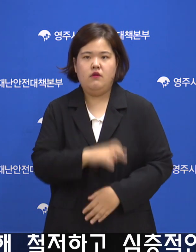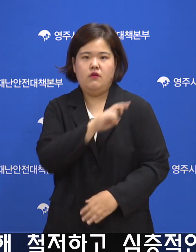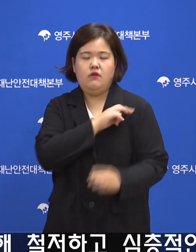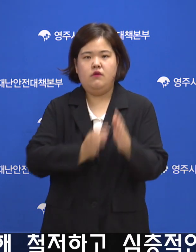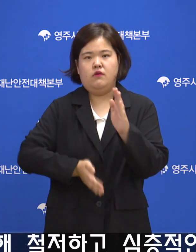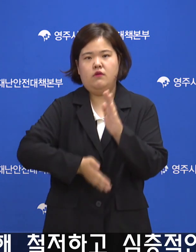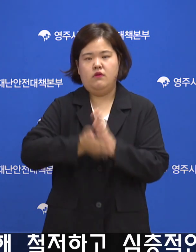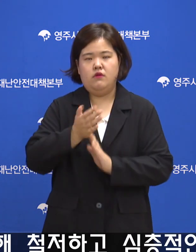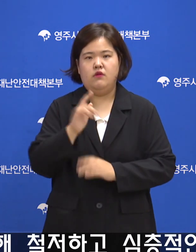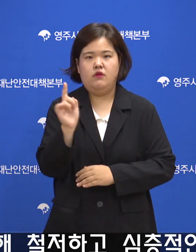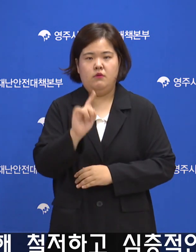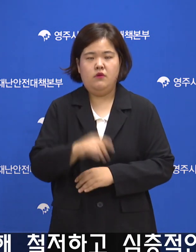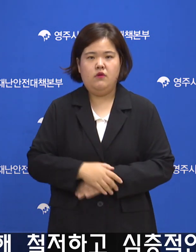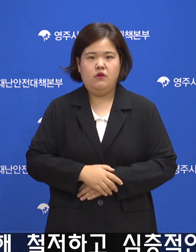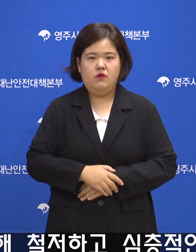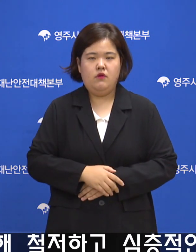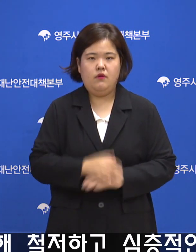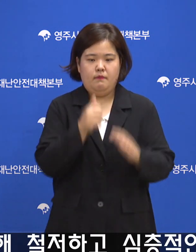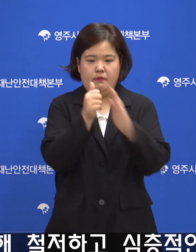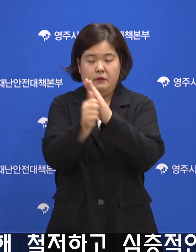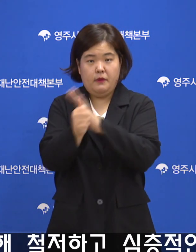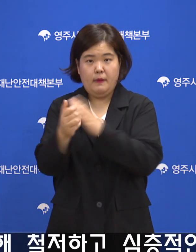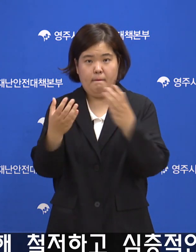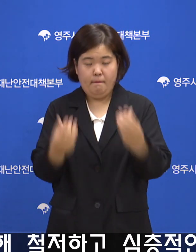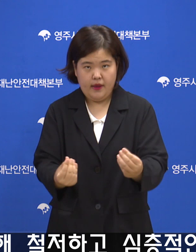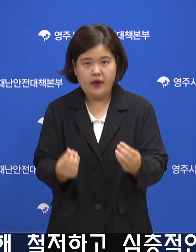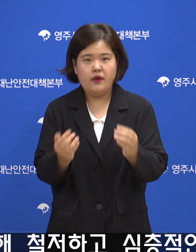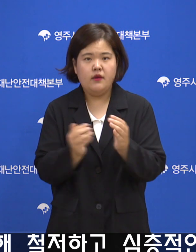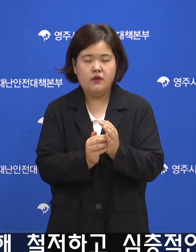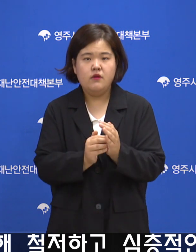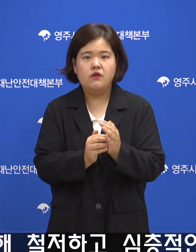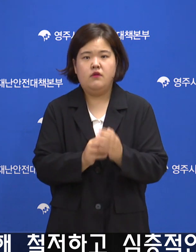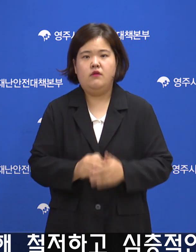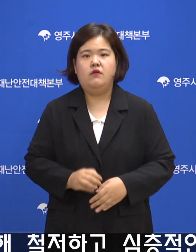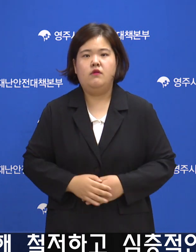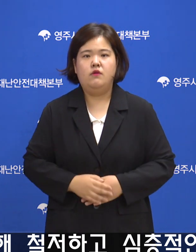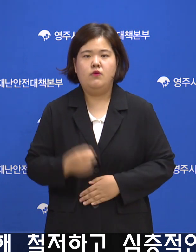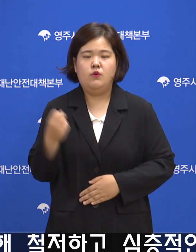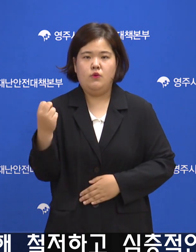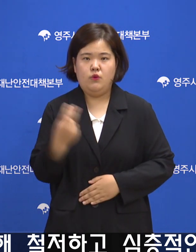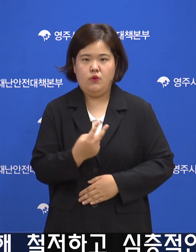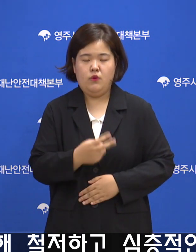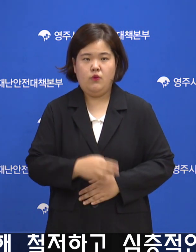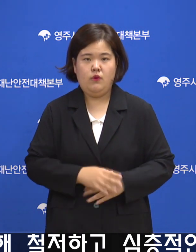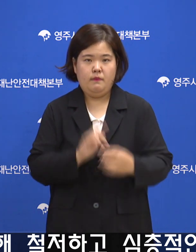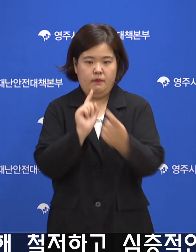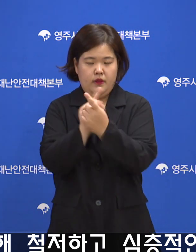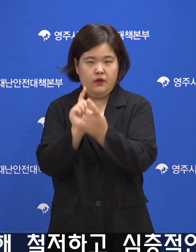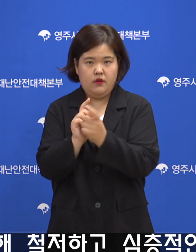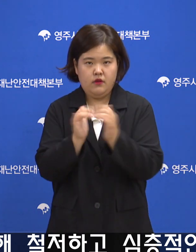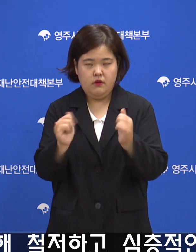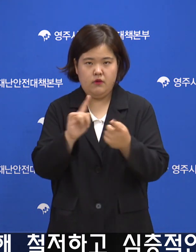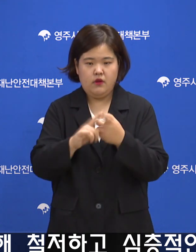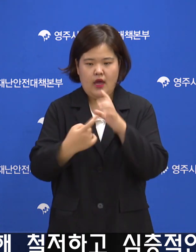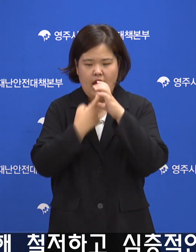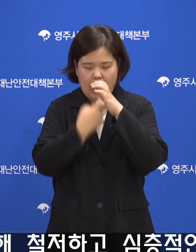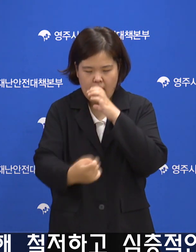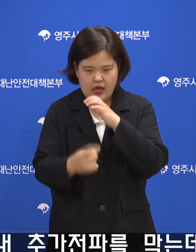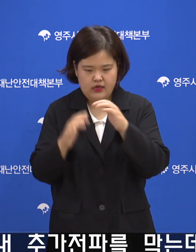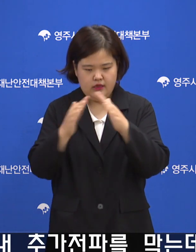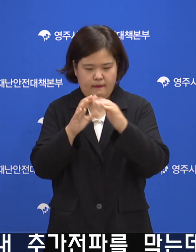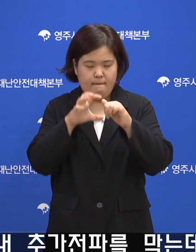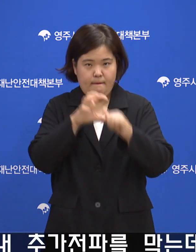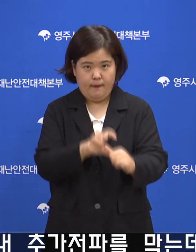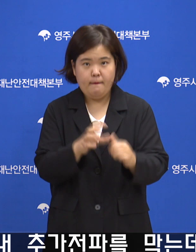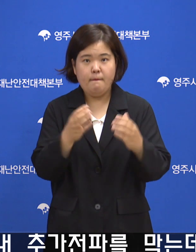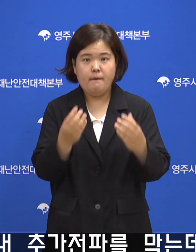시는 확진자의 이동 동선에 대해 철저하고 심층적인 역학 조사를 실시하고 접촉자에 대한 검사와 격리 등